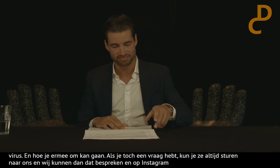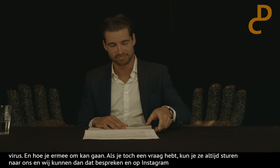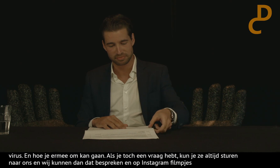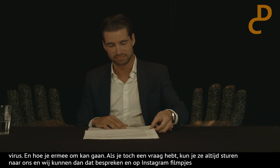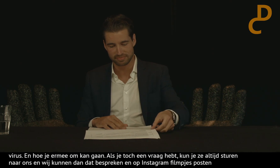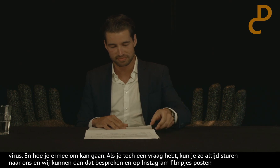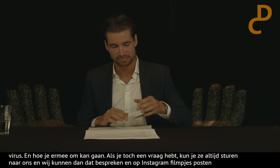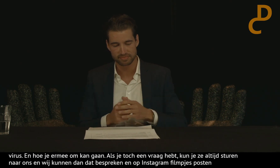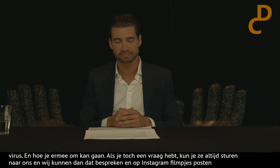Komt goed.